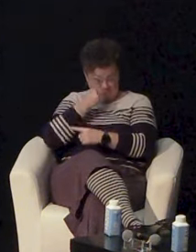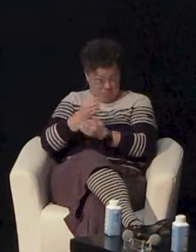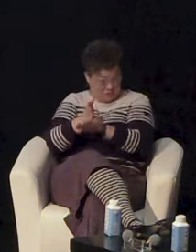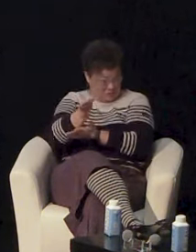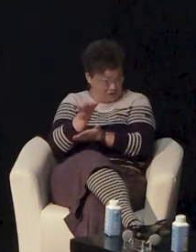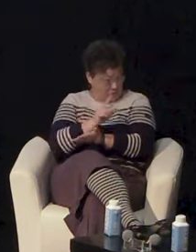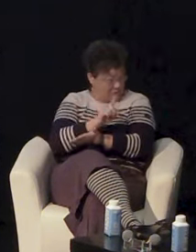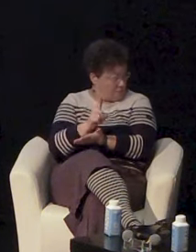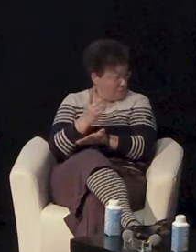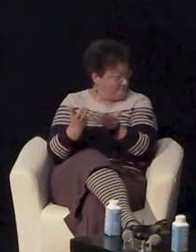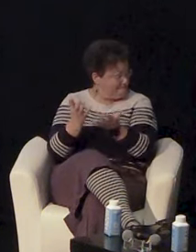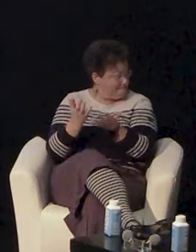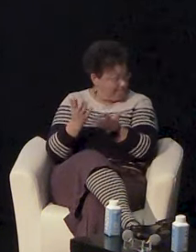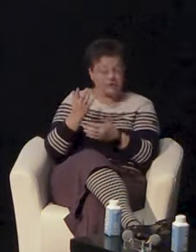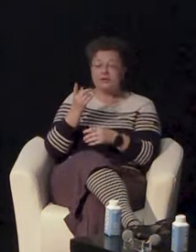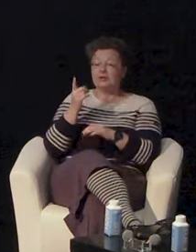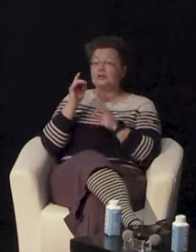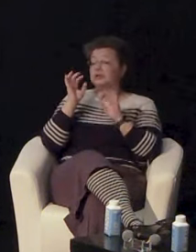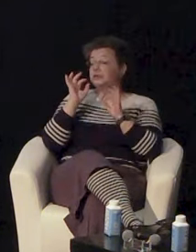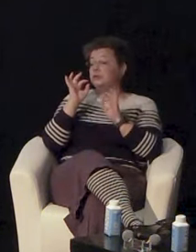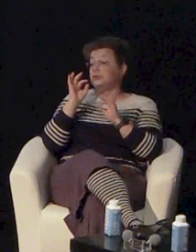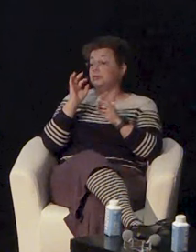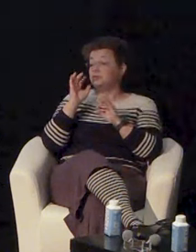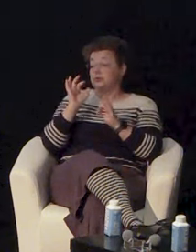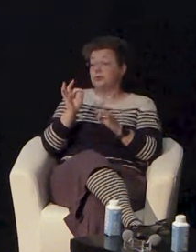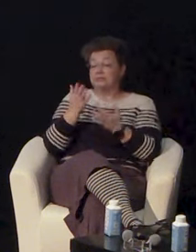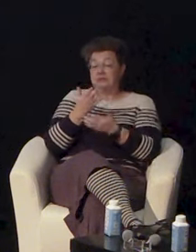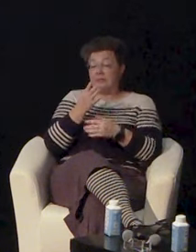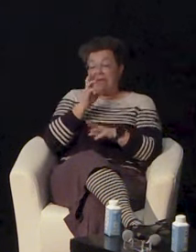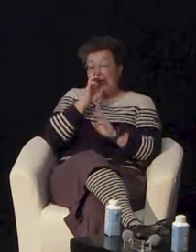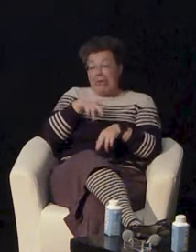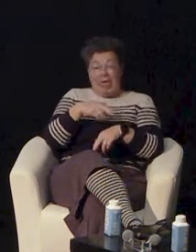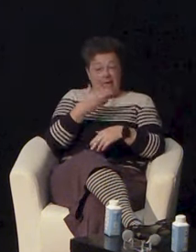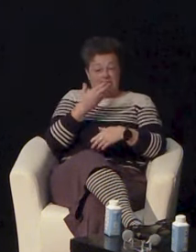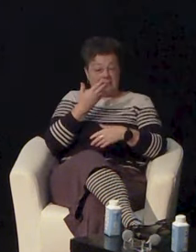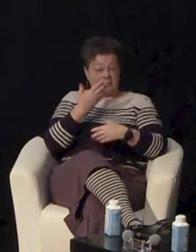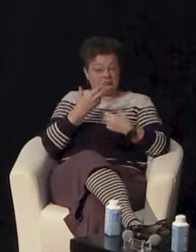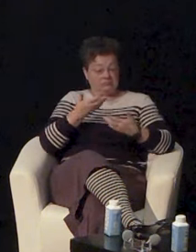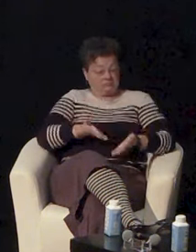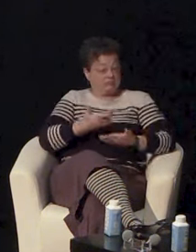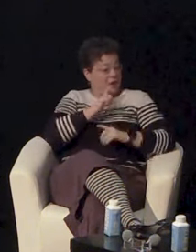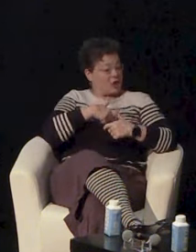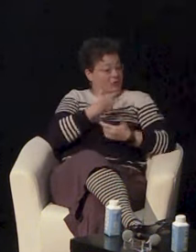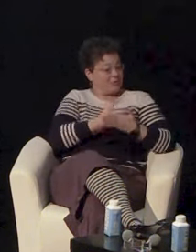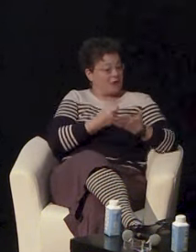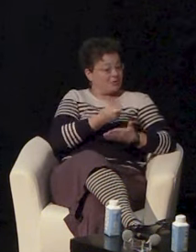codes transitoires qui sont créés pour permettre la compensation durant une heure de cours, mais ce n'est pas la bonne solution.